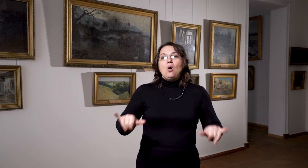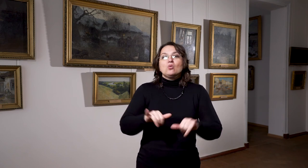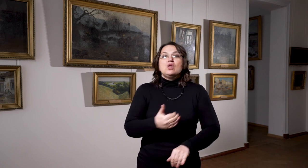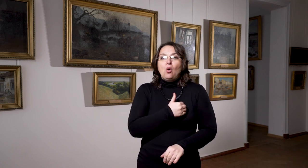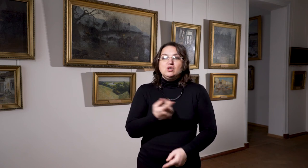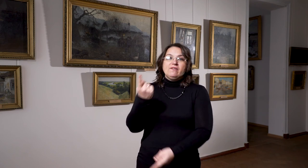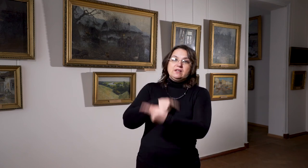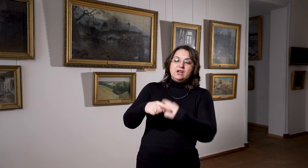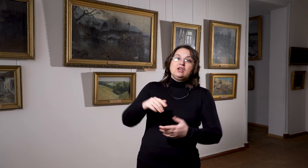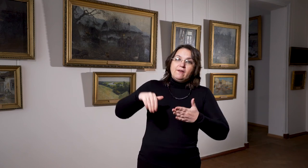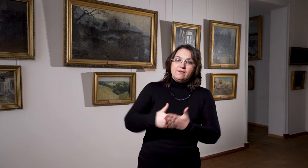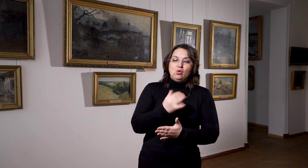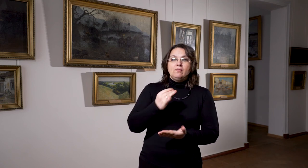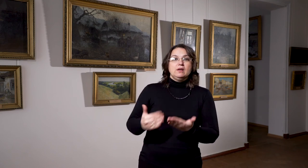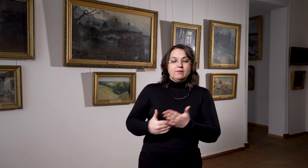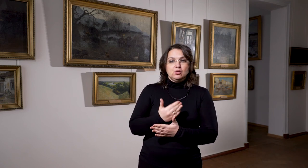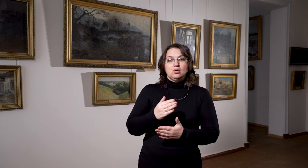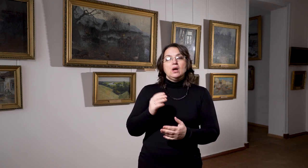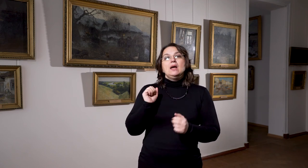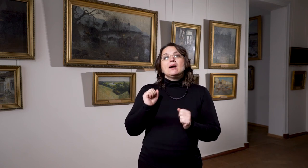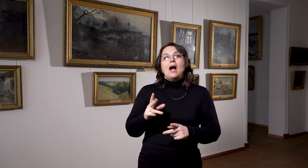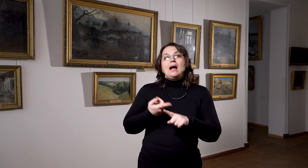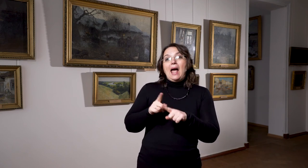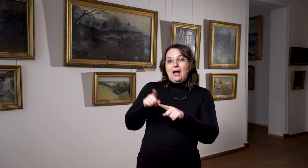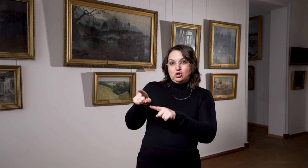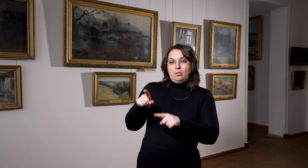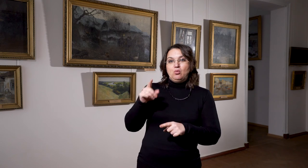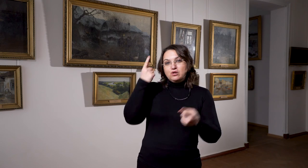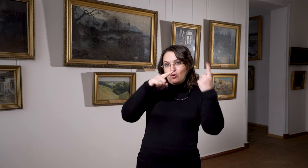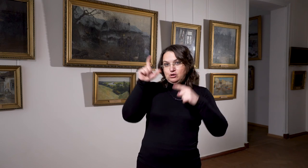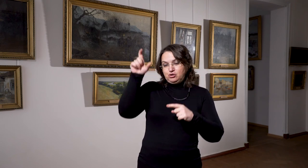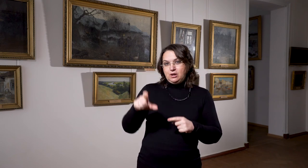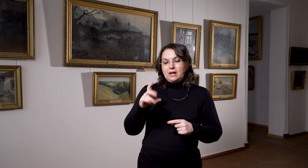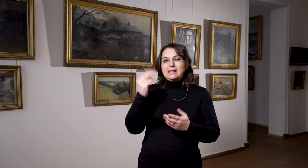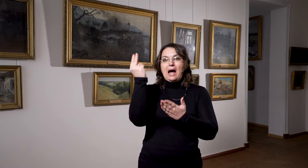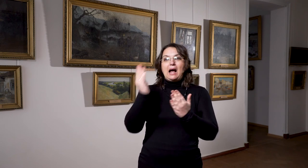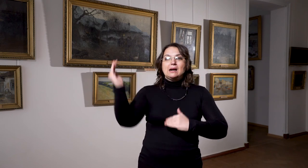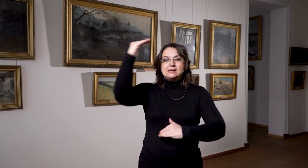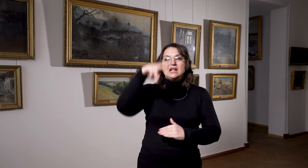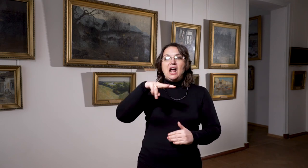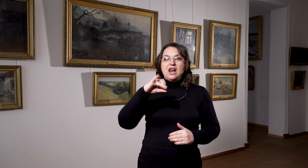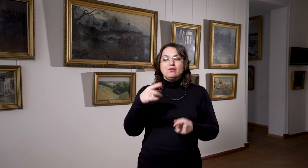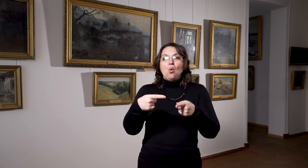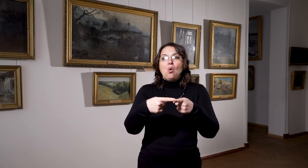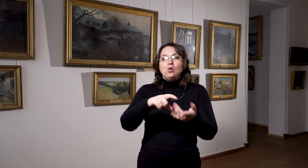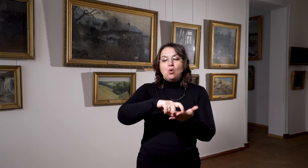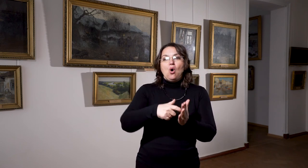«Уголок комнаты» хочется вернуться в привычный антураж, где его ожидает вдохновение, покой и радость,